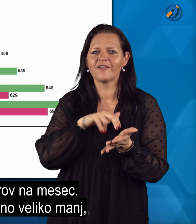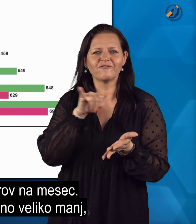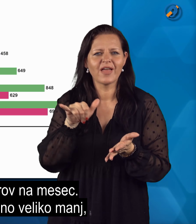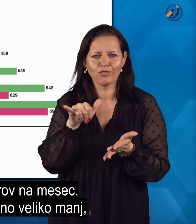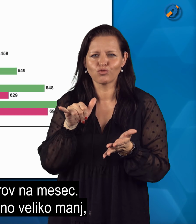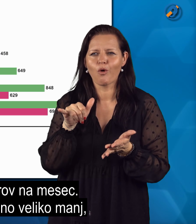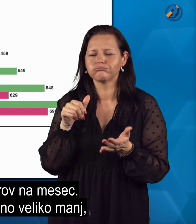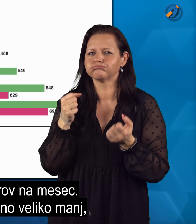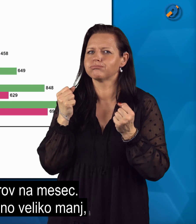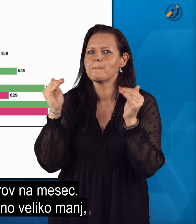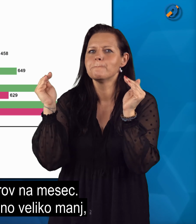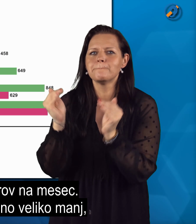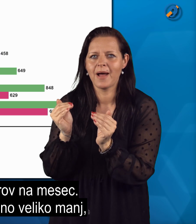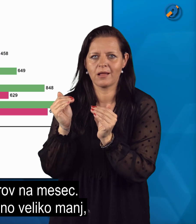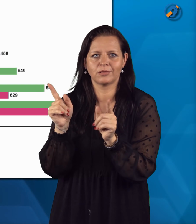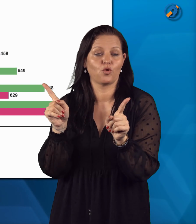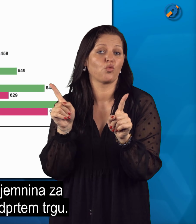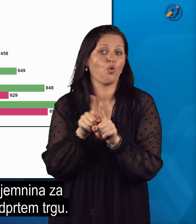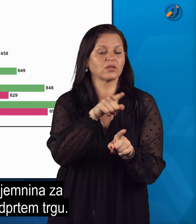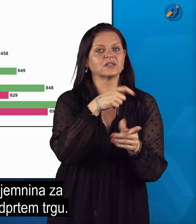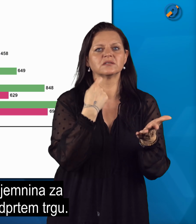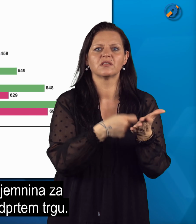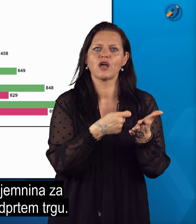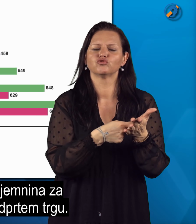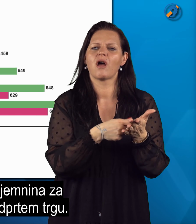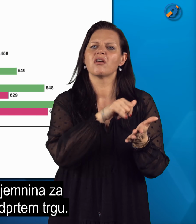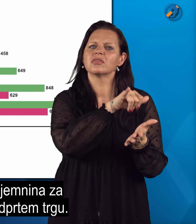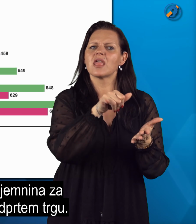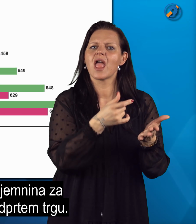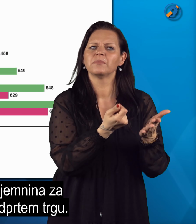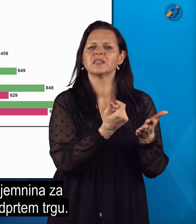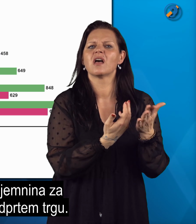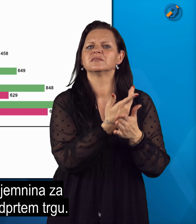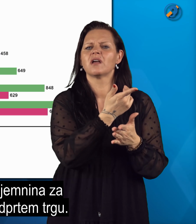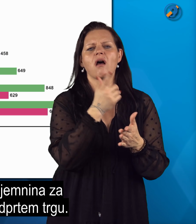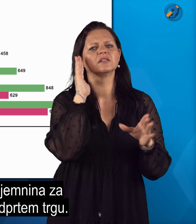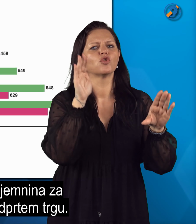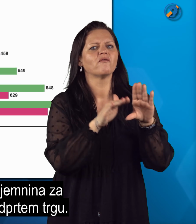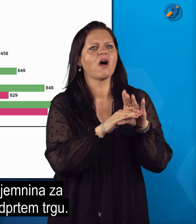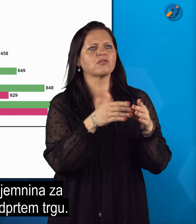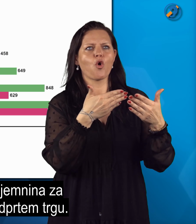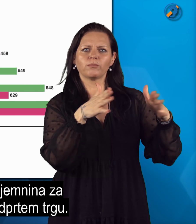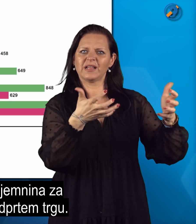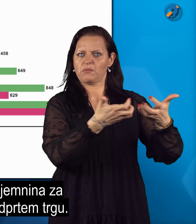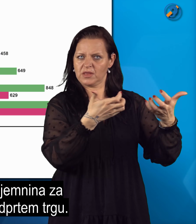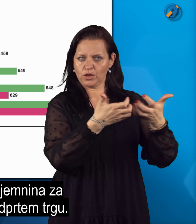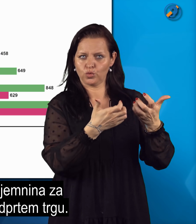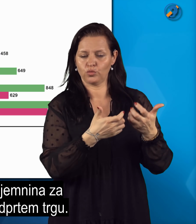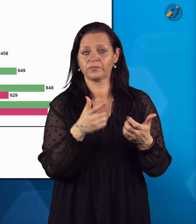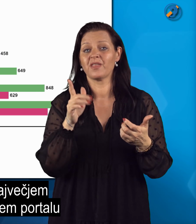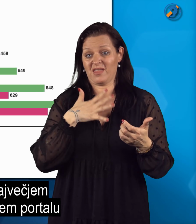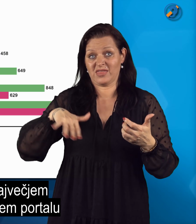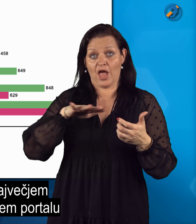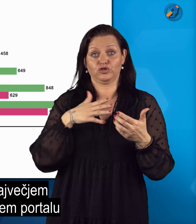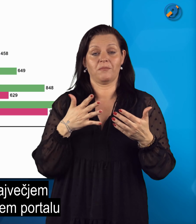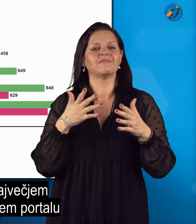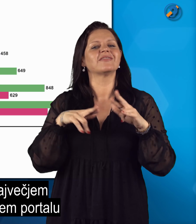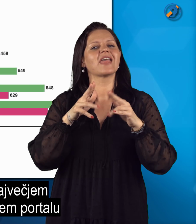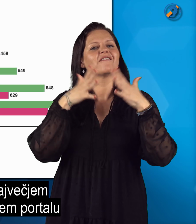Vendar je to še vedno veliko manj, kot pa znaša najemnina za stanovanja na odprtem trgu. Na našem